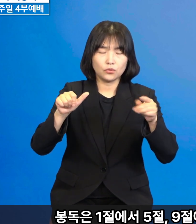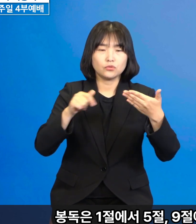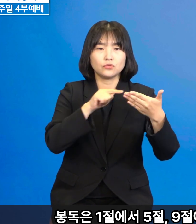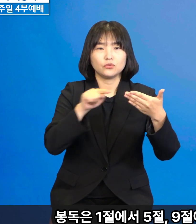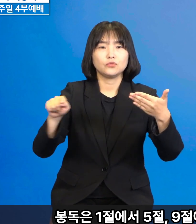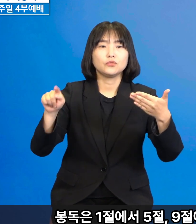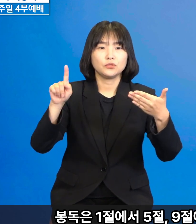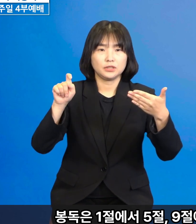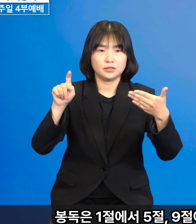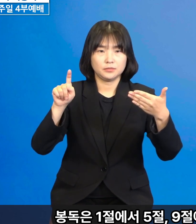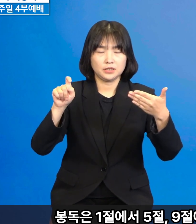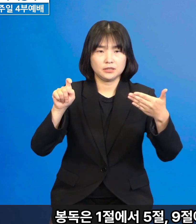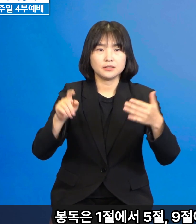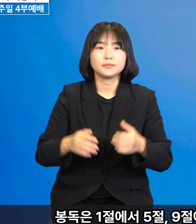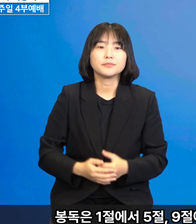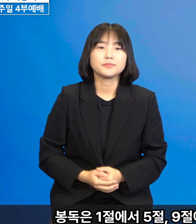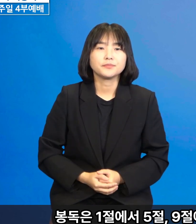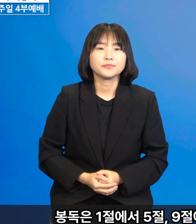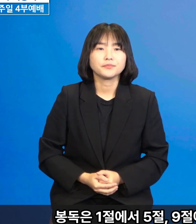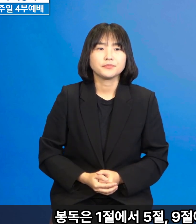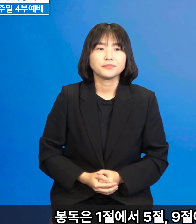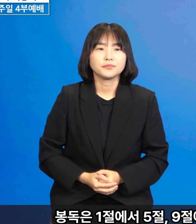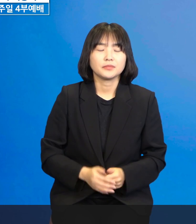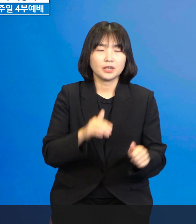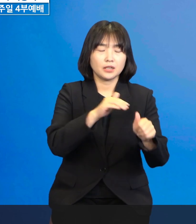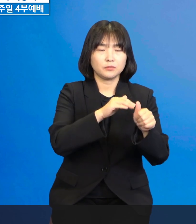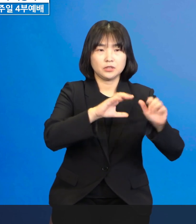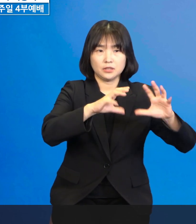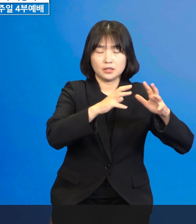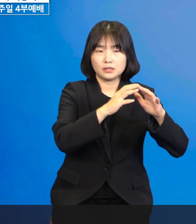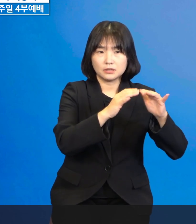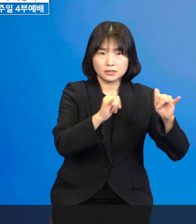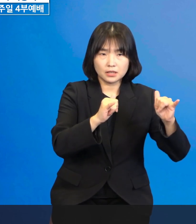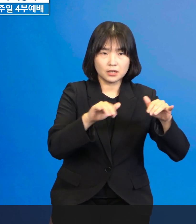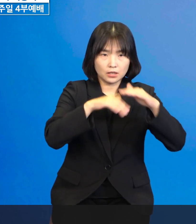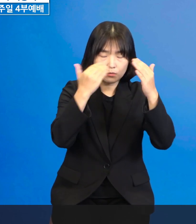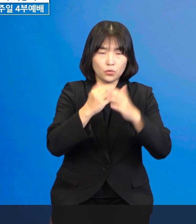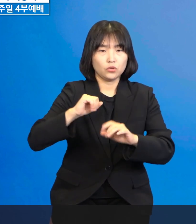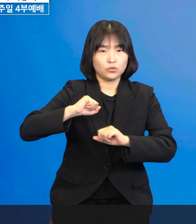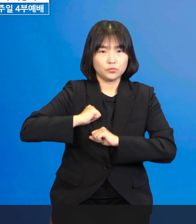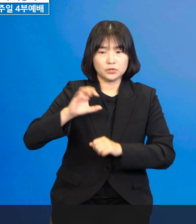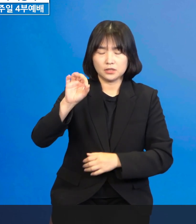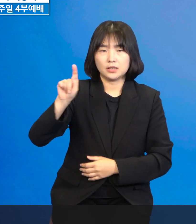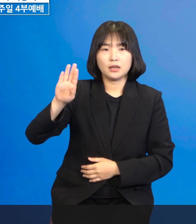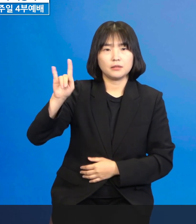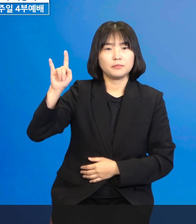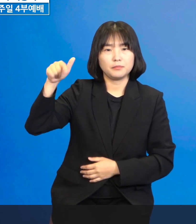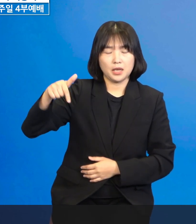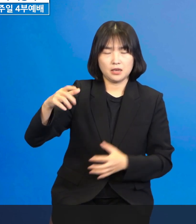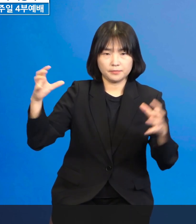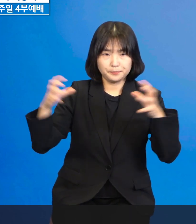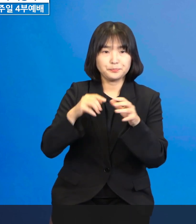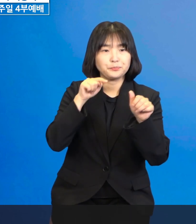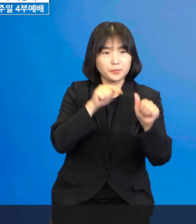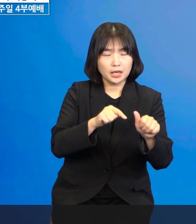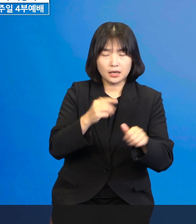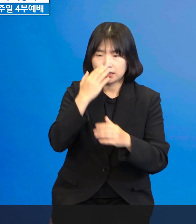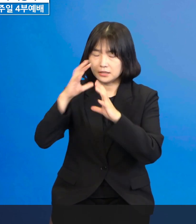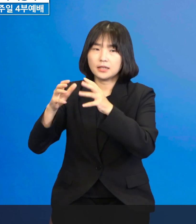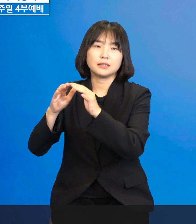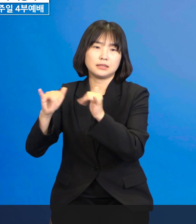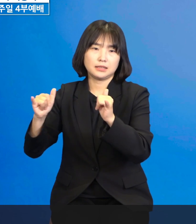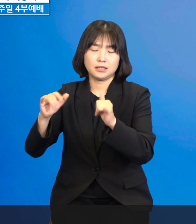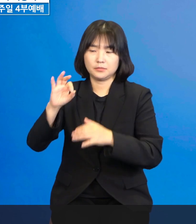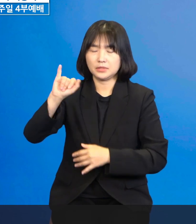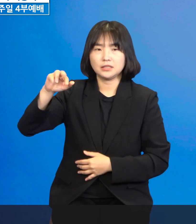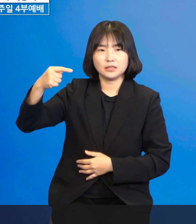9절에서 11절만 하도록 하겠습니다. 블레셋 사람은 모든 부대를 아벡에 집결시켰고 이스라엘